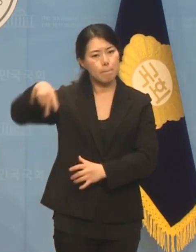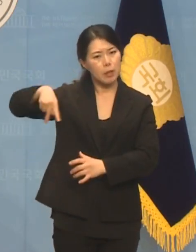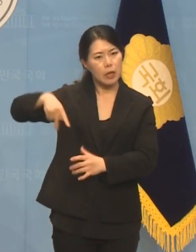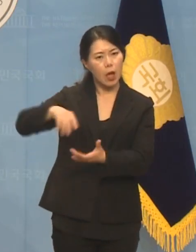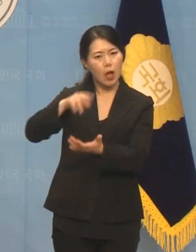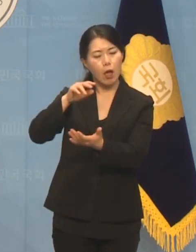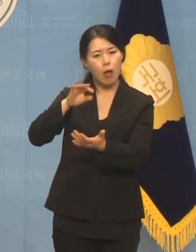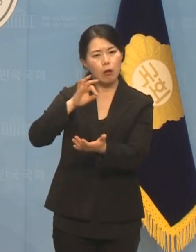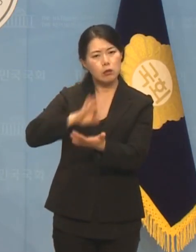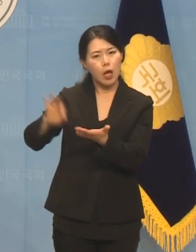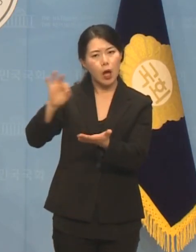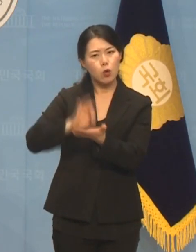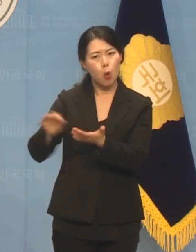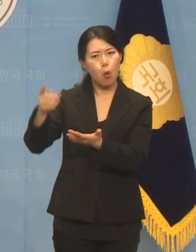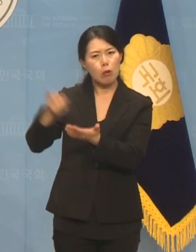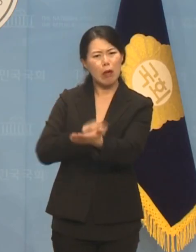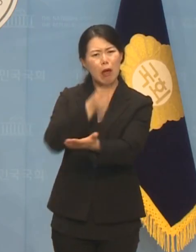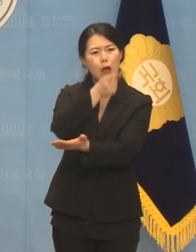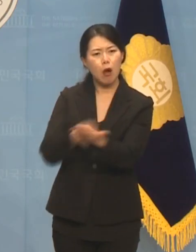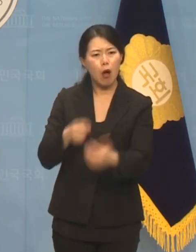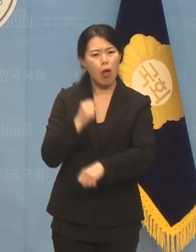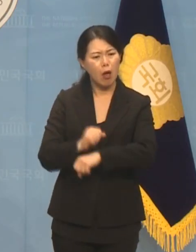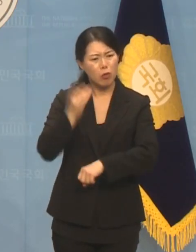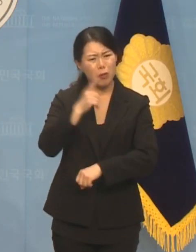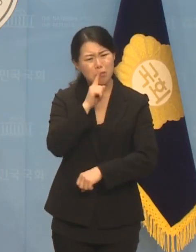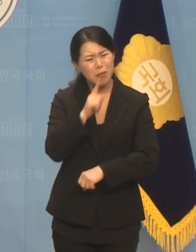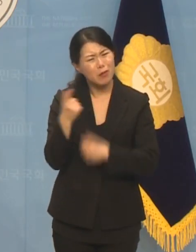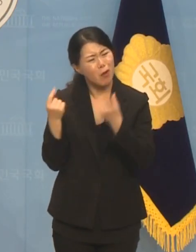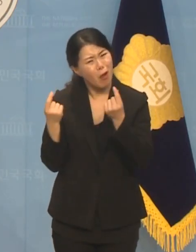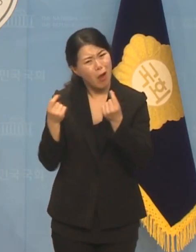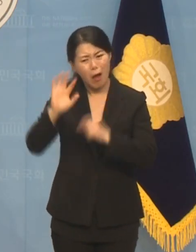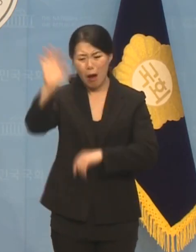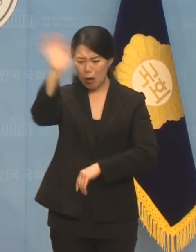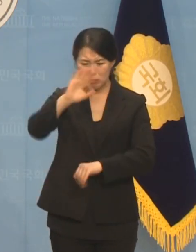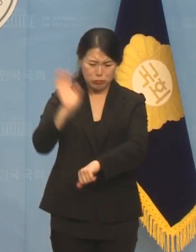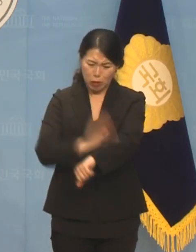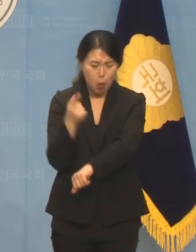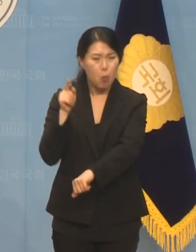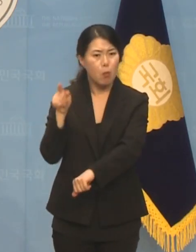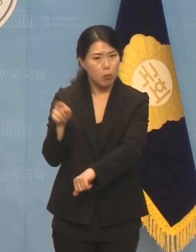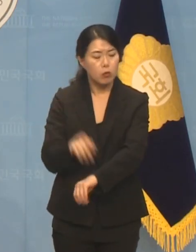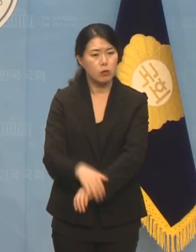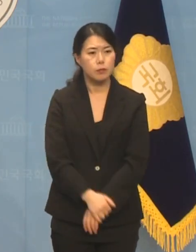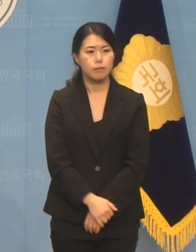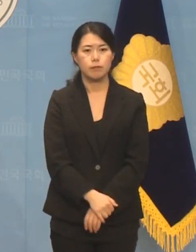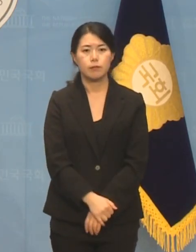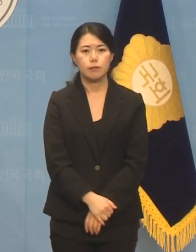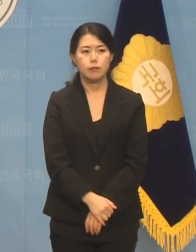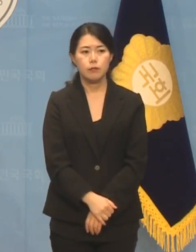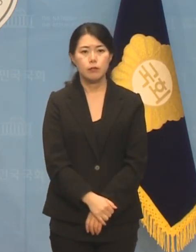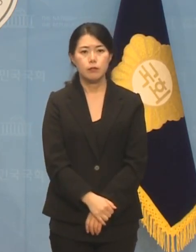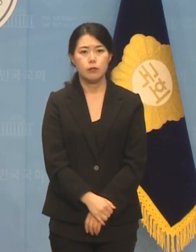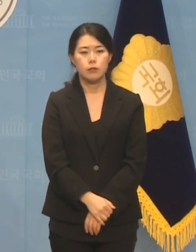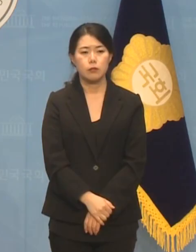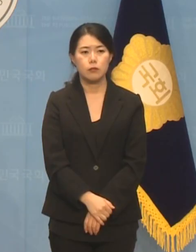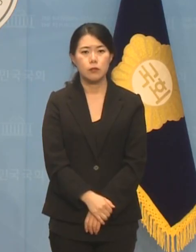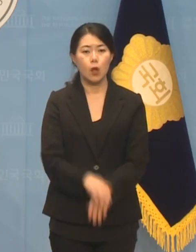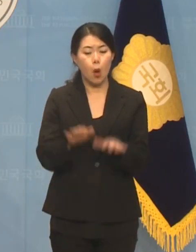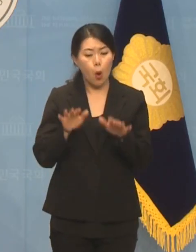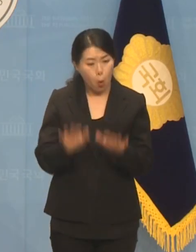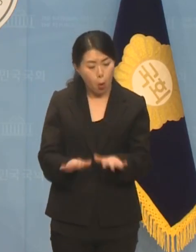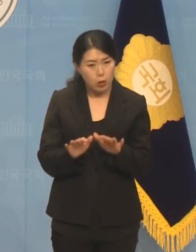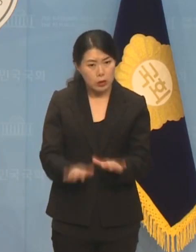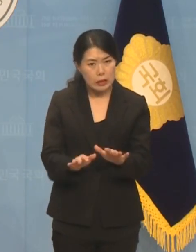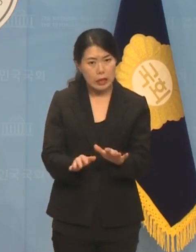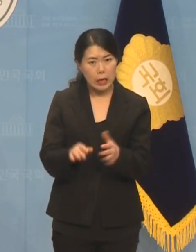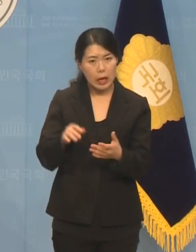대가를 요구하는 것처럼 호도하고 있습니다. 분명히 잘못된 주장임을 알려드립니다. 하필이면 오늘